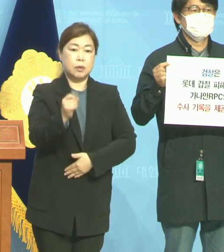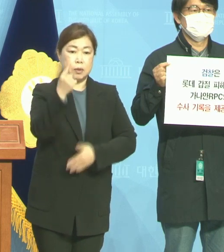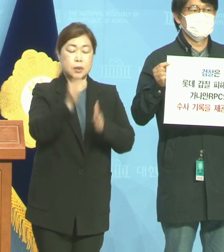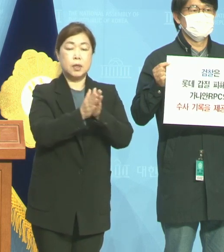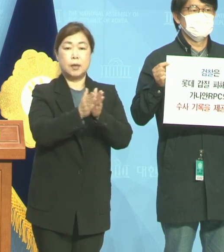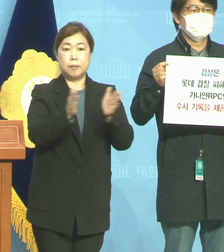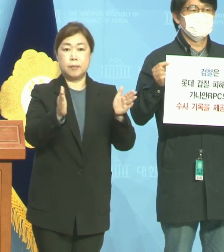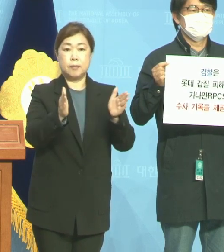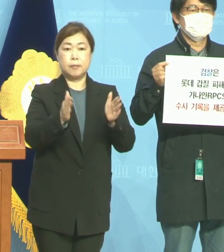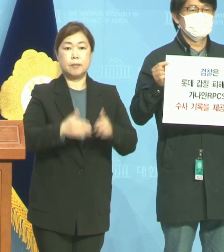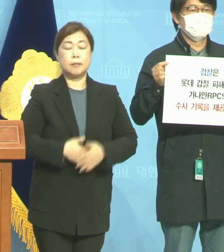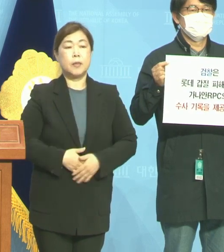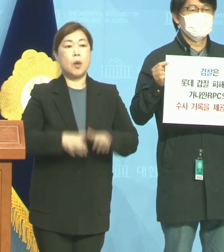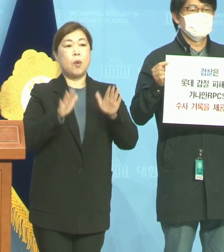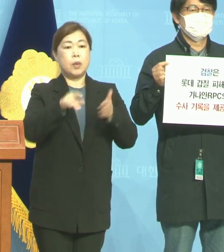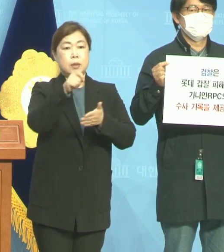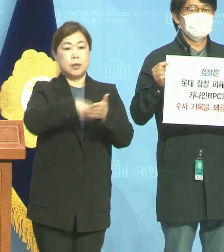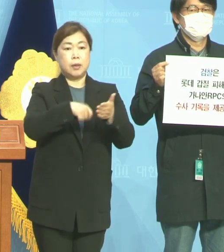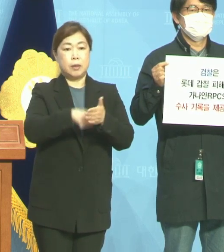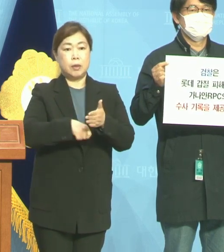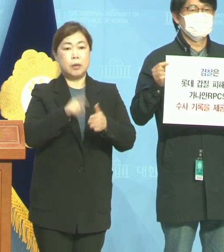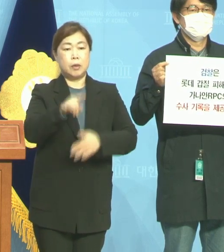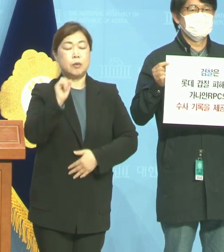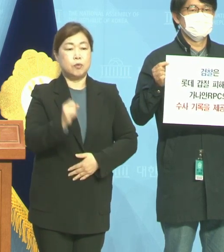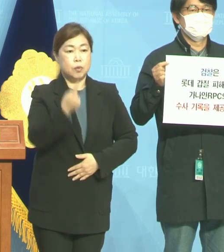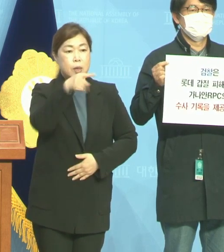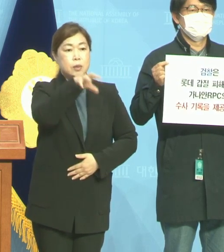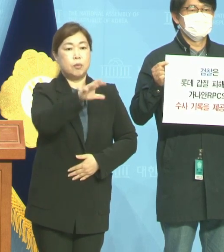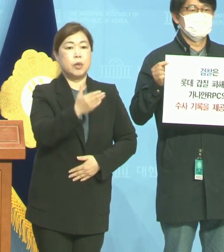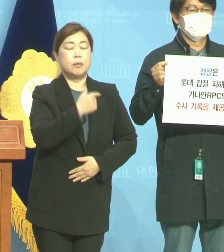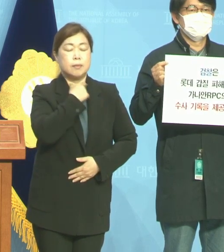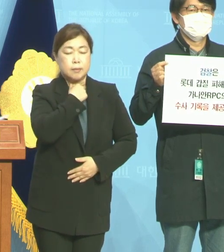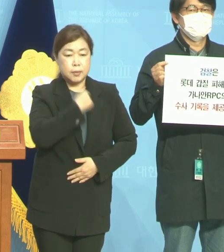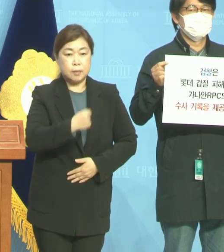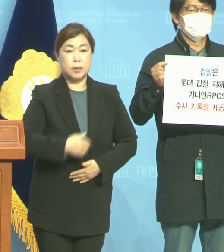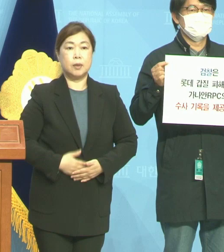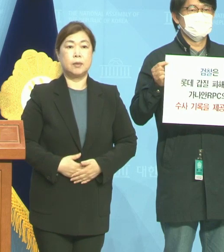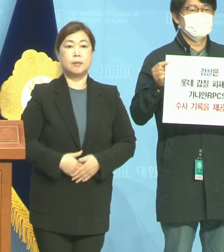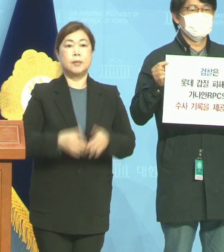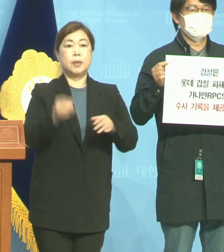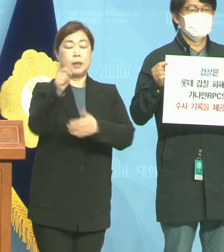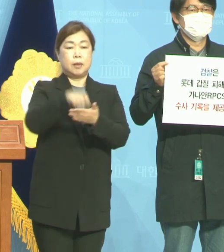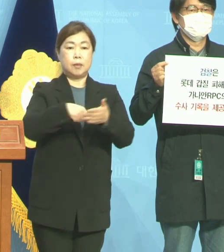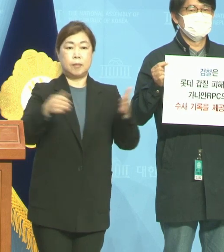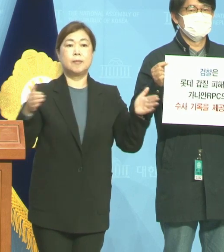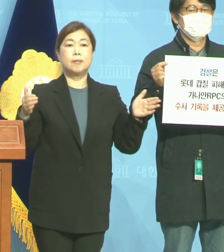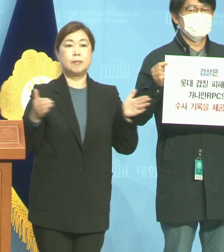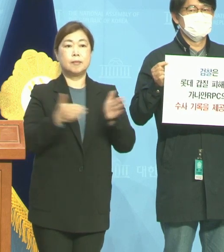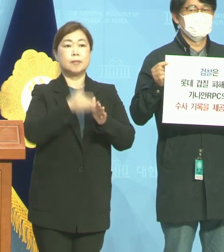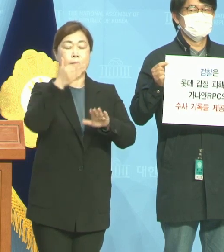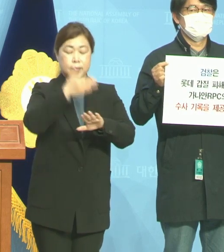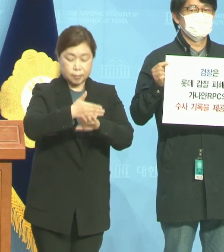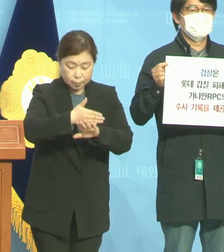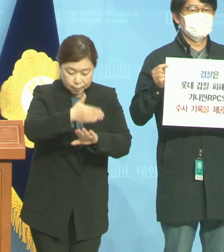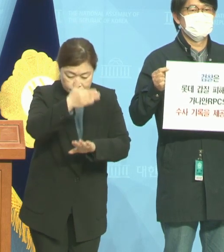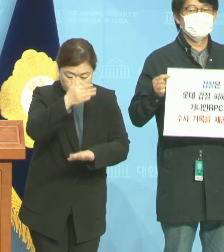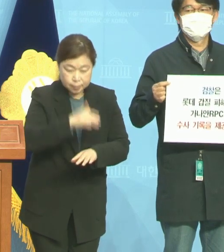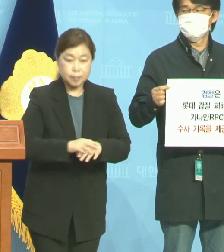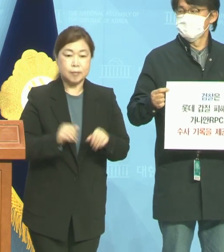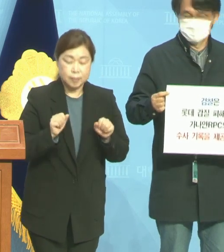확신합니다 오늘의 기자 의견이 그 출발점이 되기를 기대합니다 이상 기자에게 마치겠습니다 고맙습니다